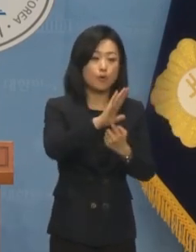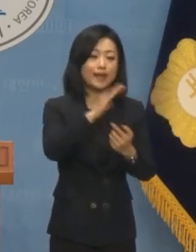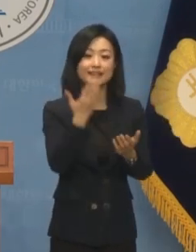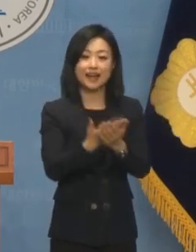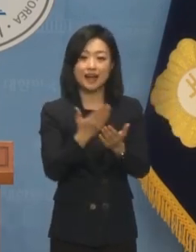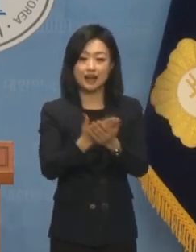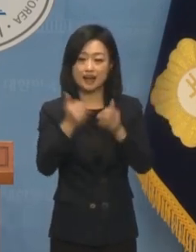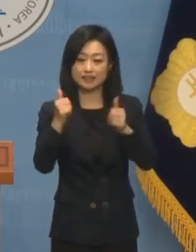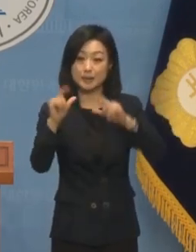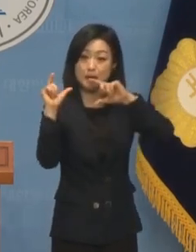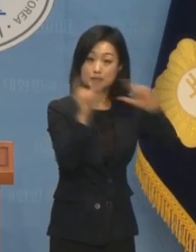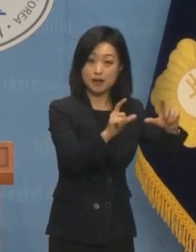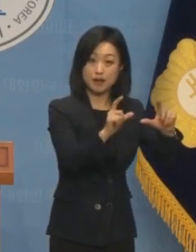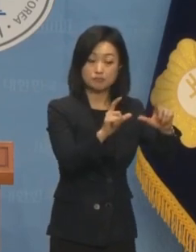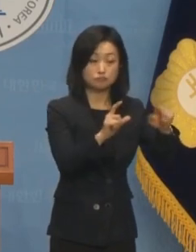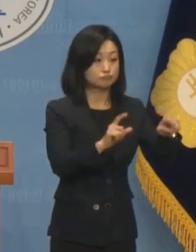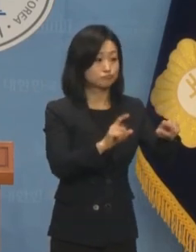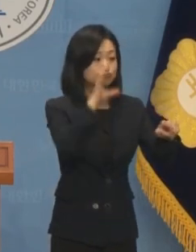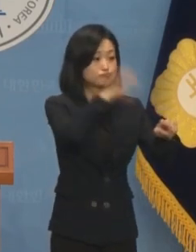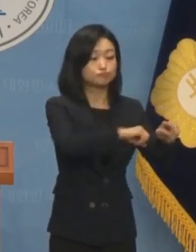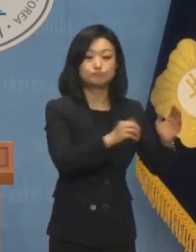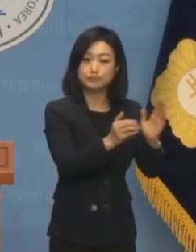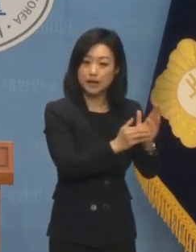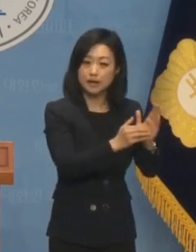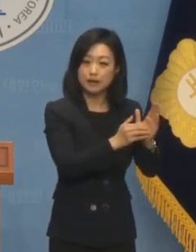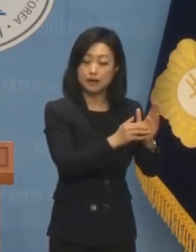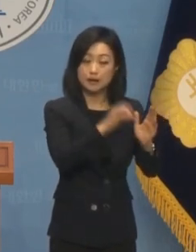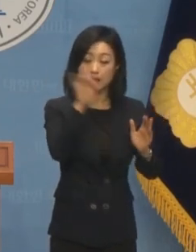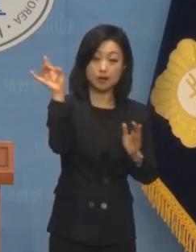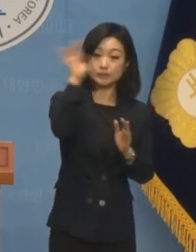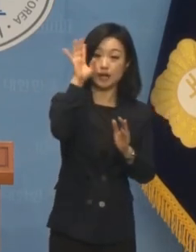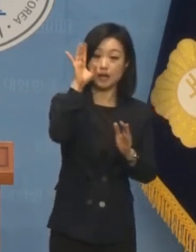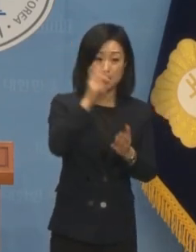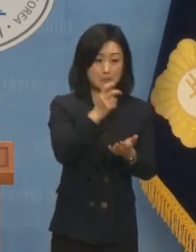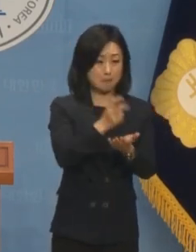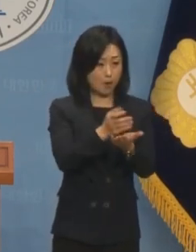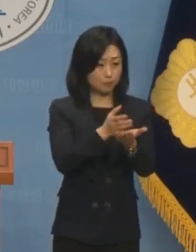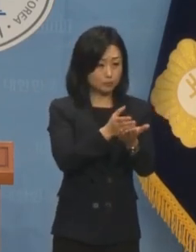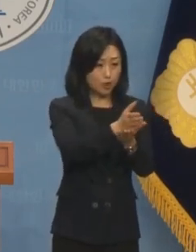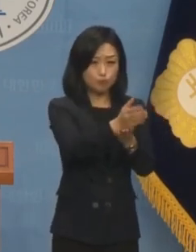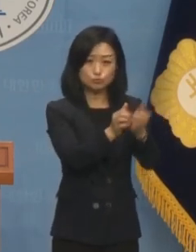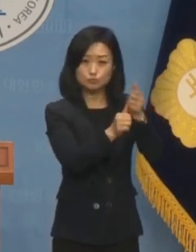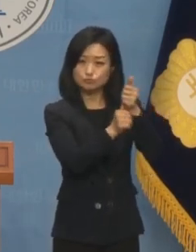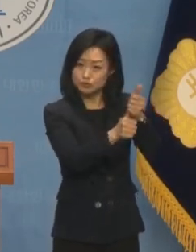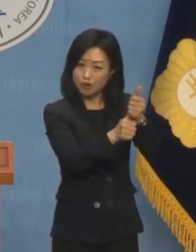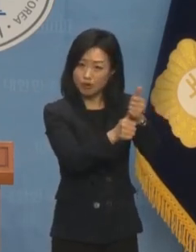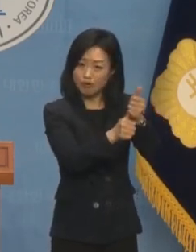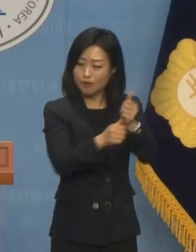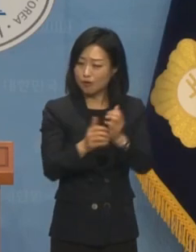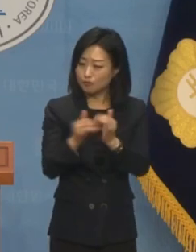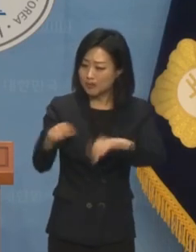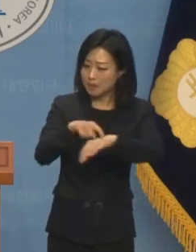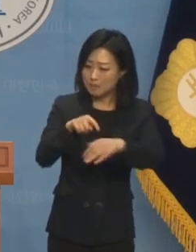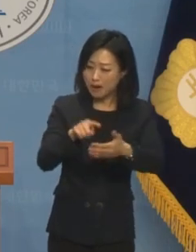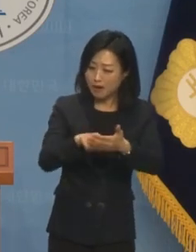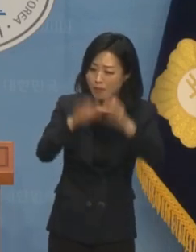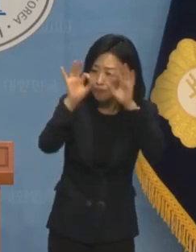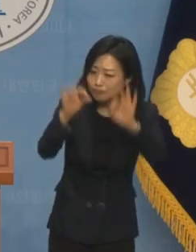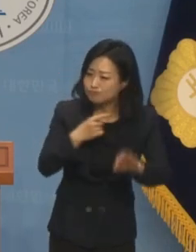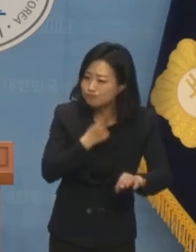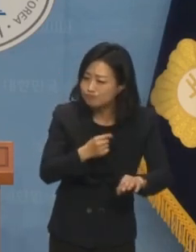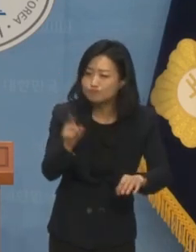따르기는 했습니까 그런데 뜬금없이 법률 수석을 두어 민심을 취하겠다고 합니다